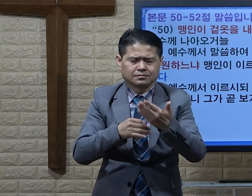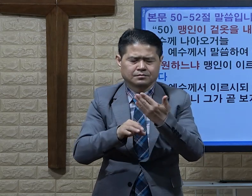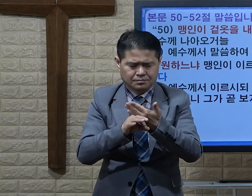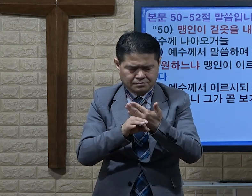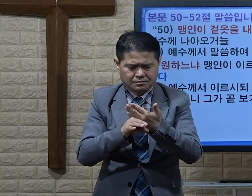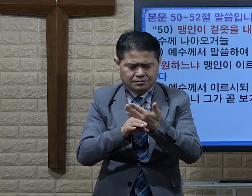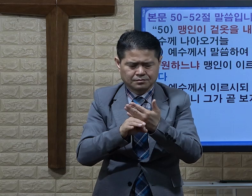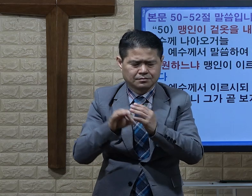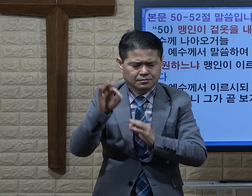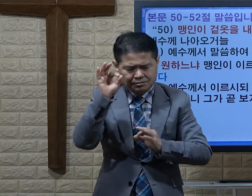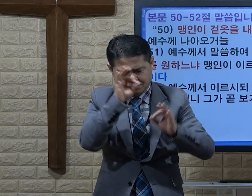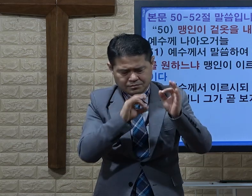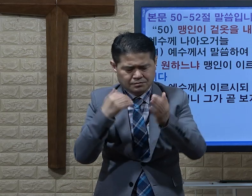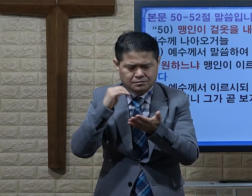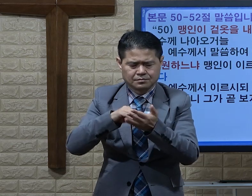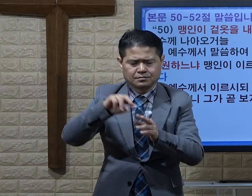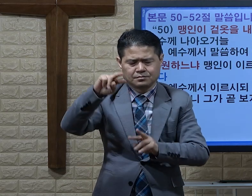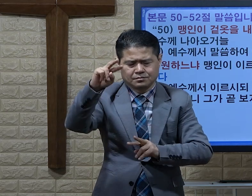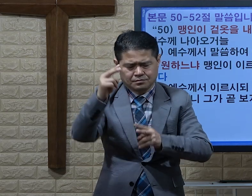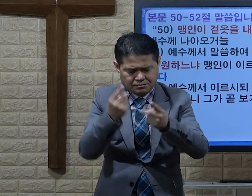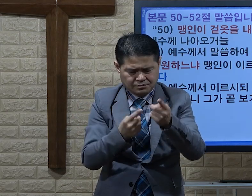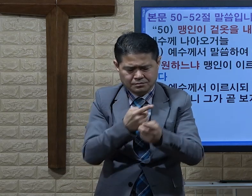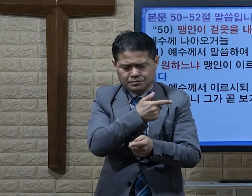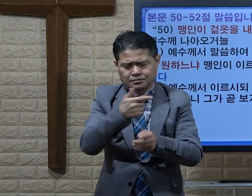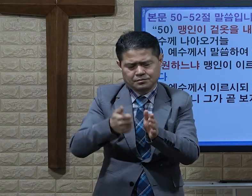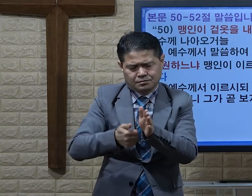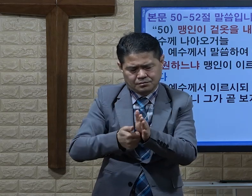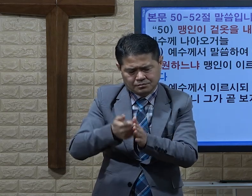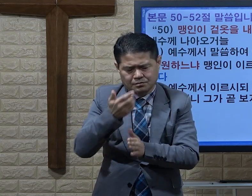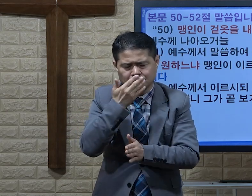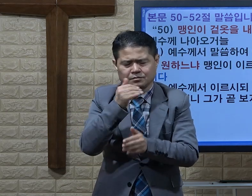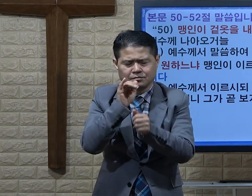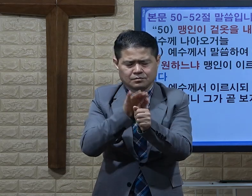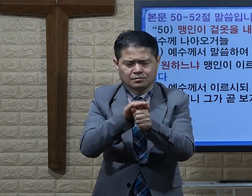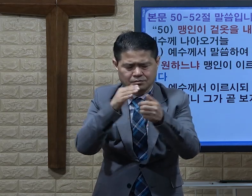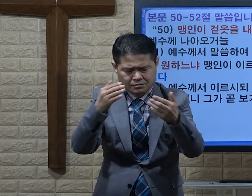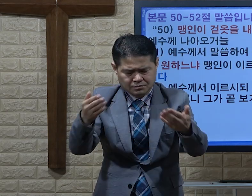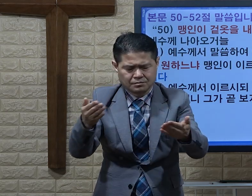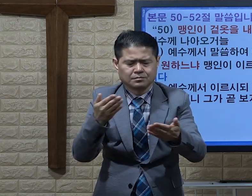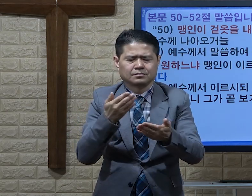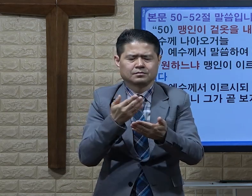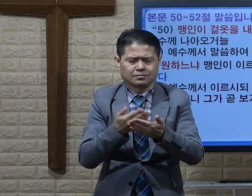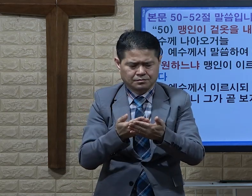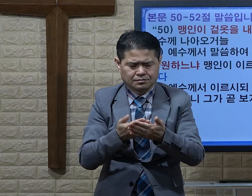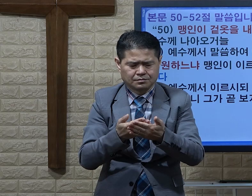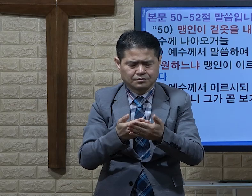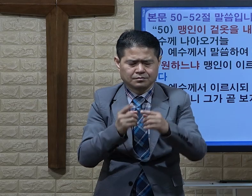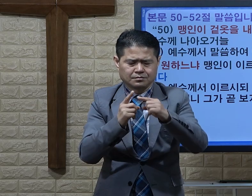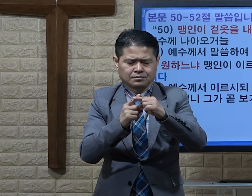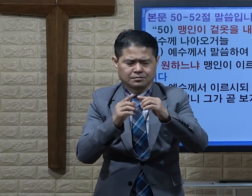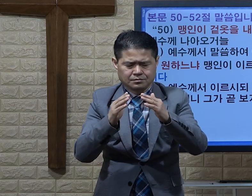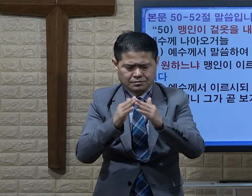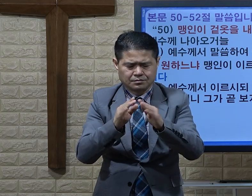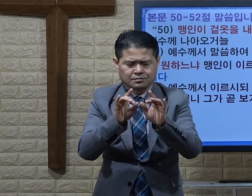정확하게 살고 찾고 다시 이곳으로 돌아올 수 있게 인도하여 주옵소서. 우리